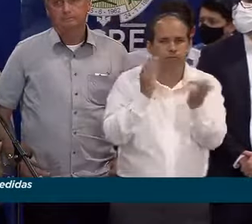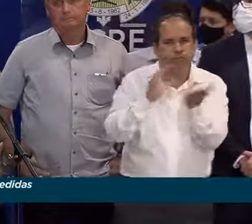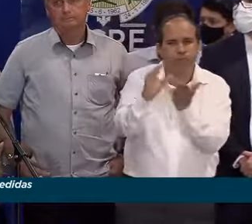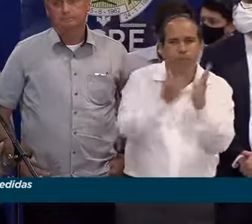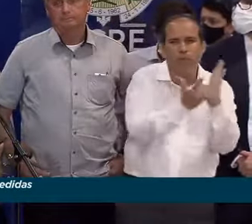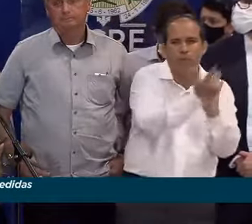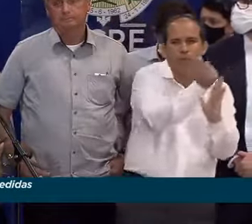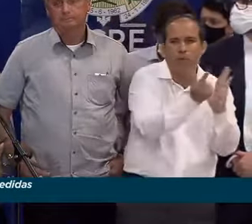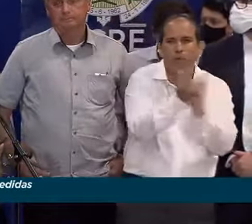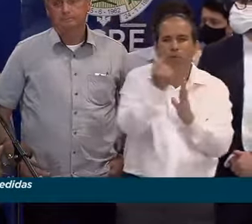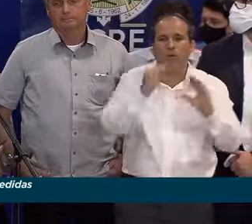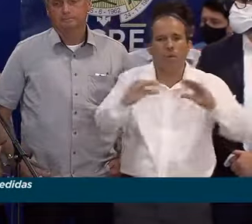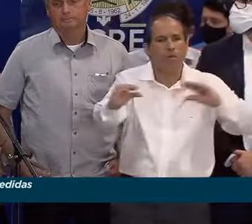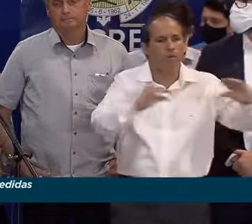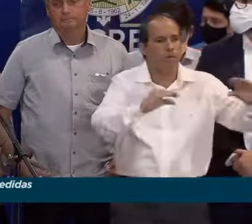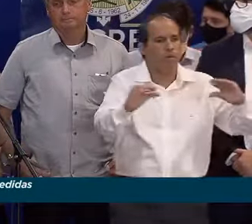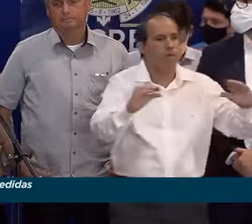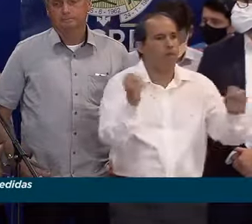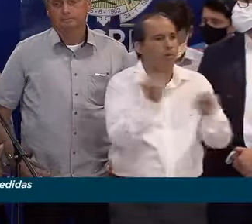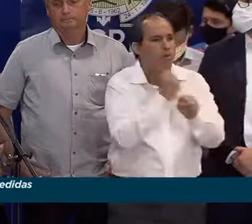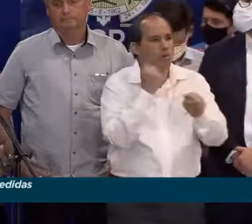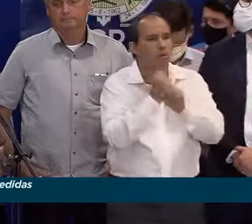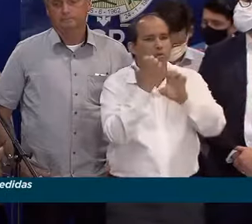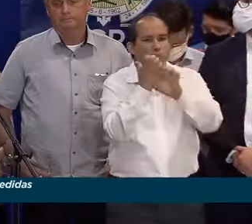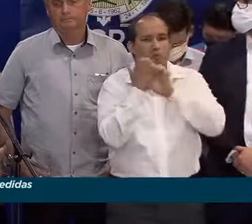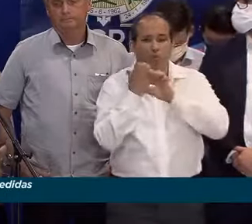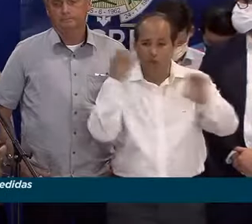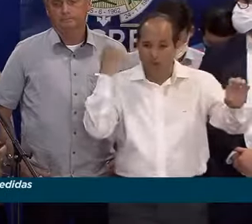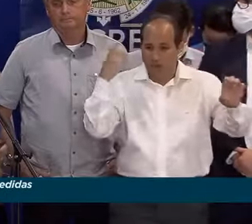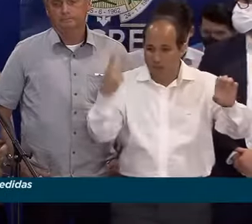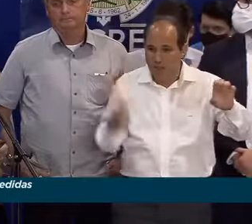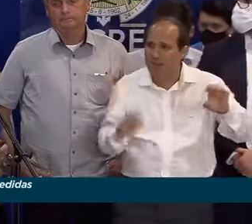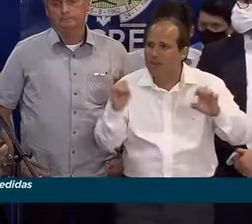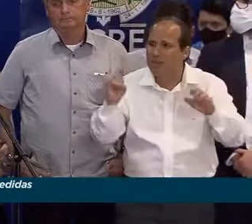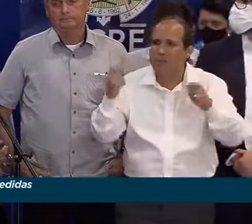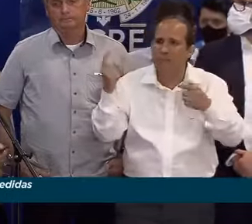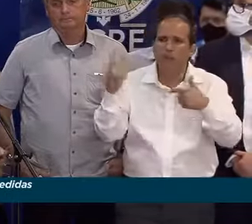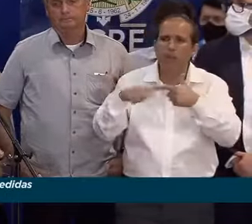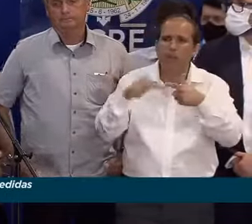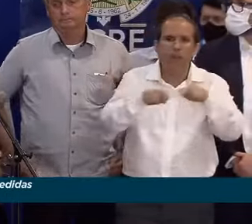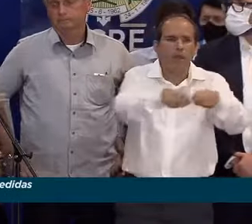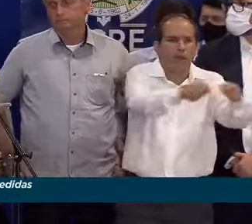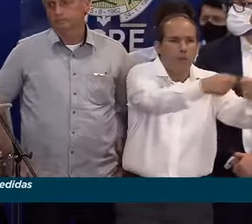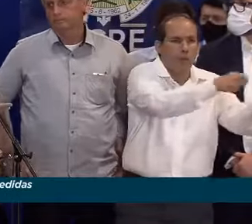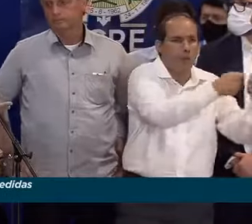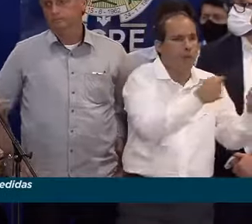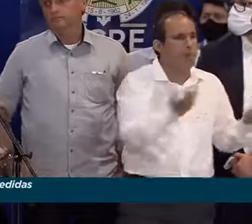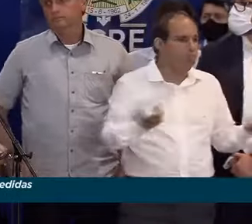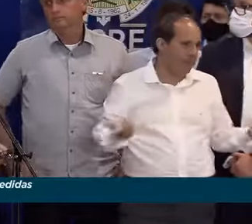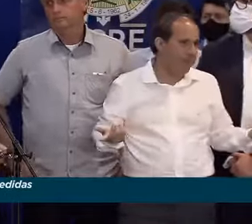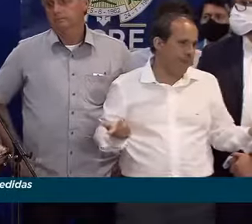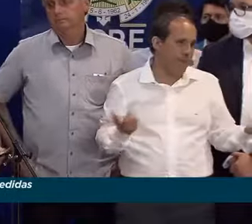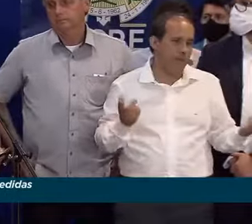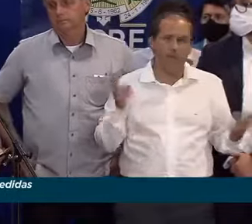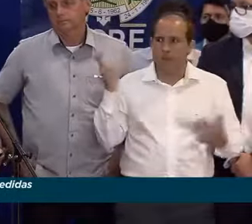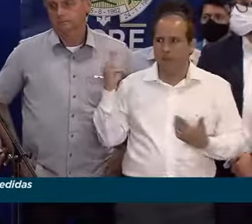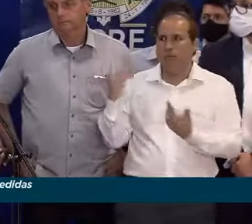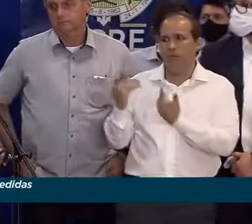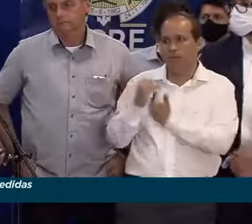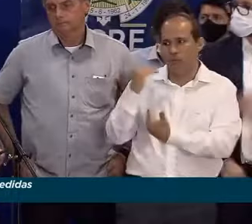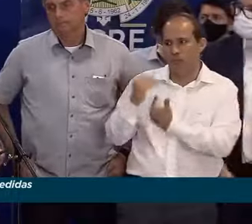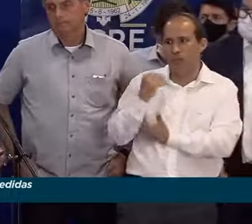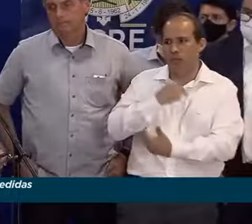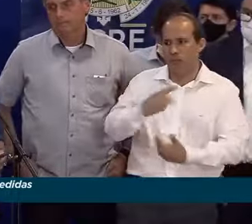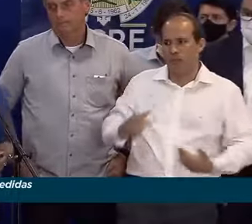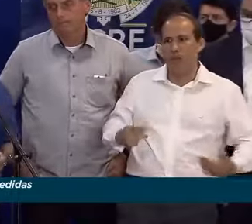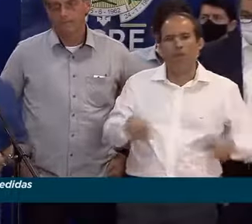para a reconstrução da infraestrutura que porventura tiver sido danificada, seguindo a orientação do nosso presidente Bolsonaro